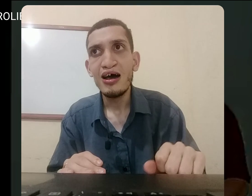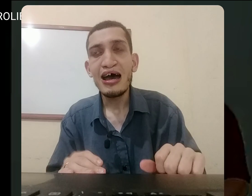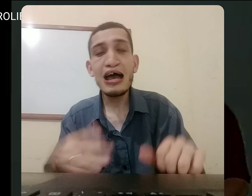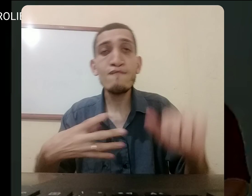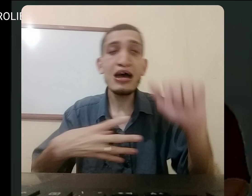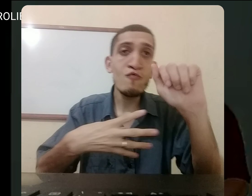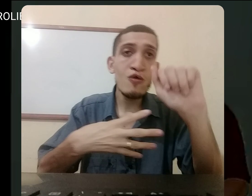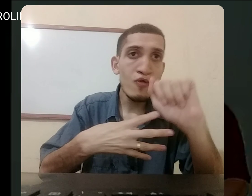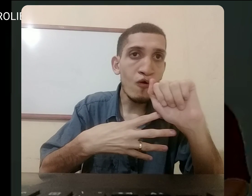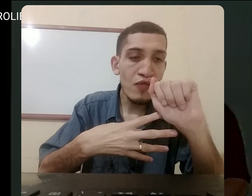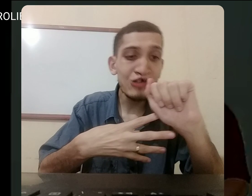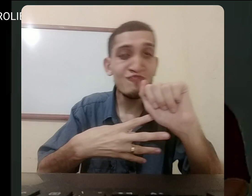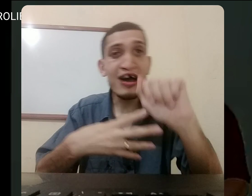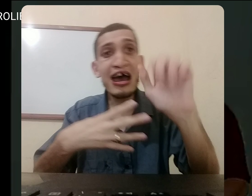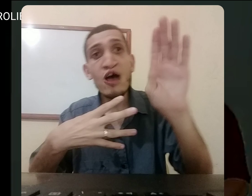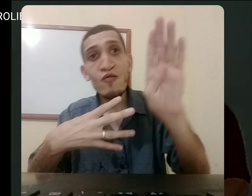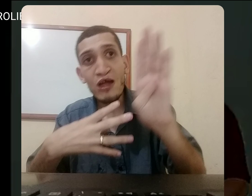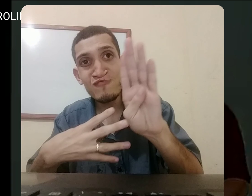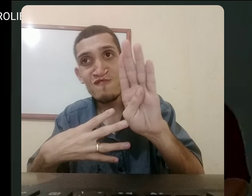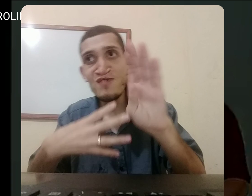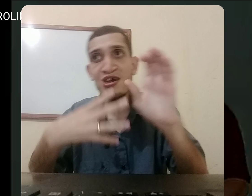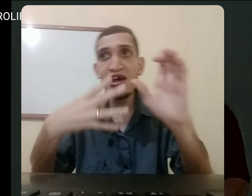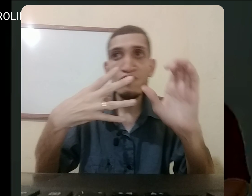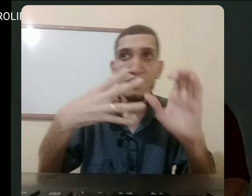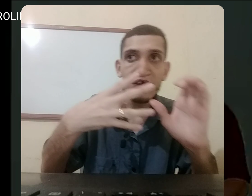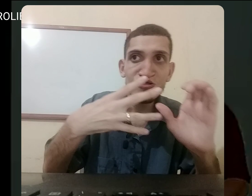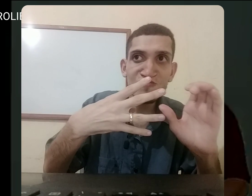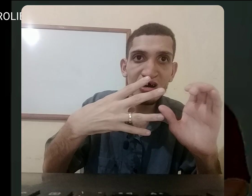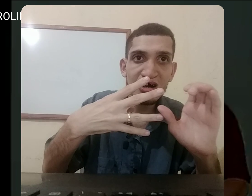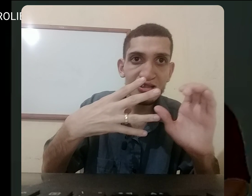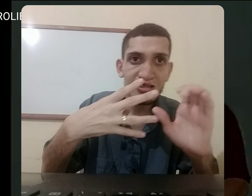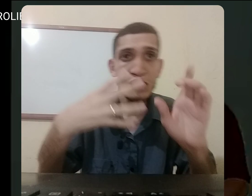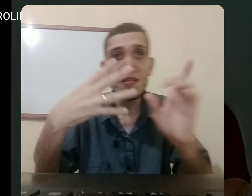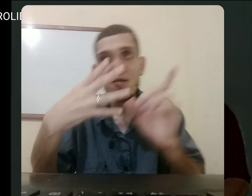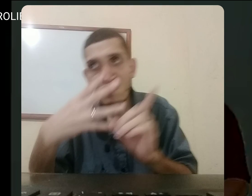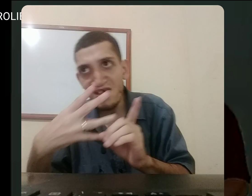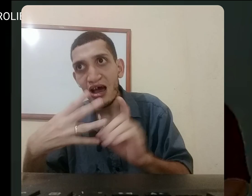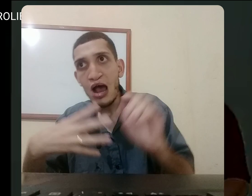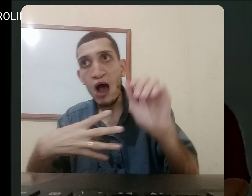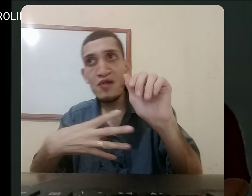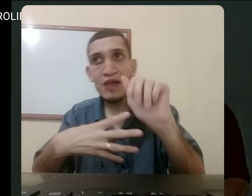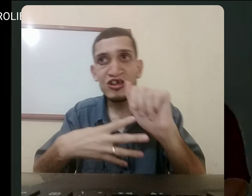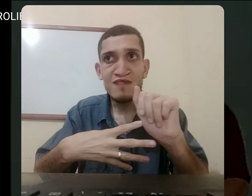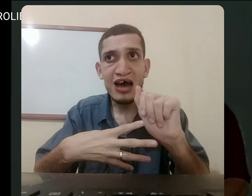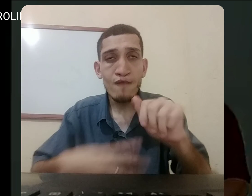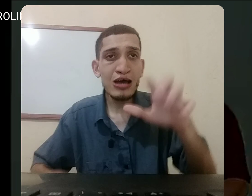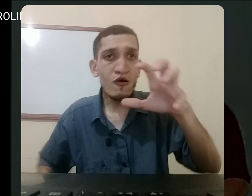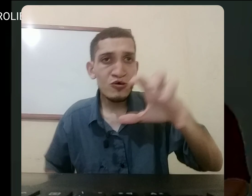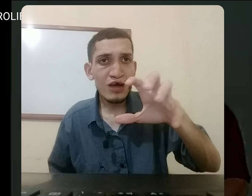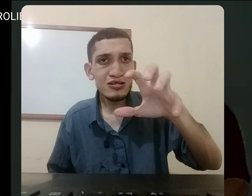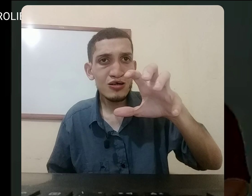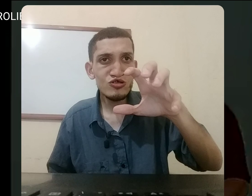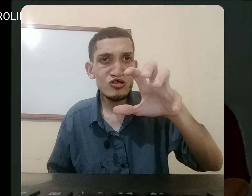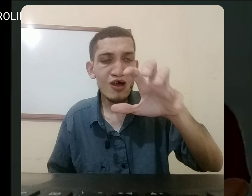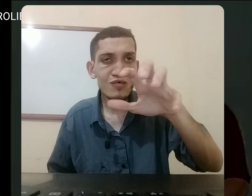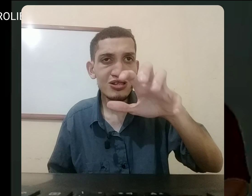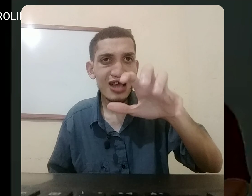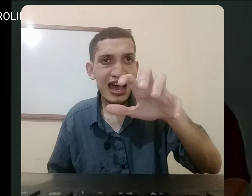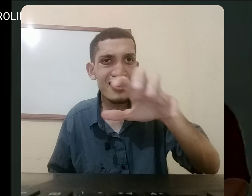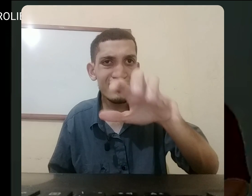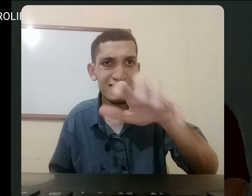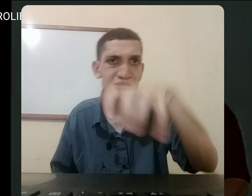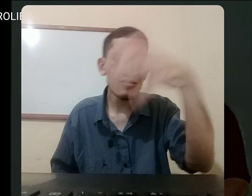ela faz alternativa A, alternativa B, alternativa C e alternativa D. Alternativa A, faz configuração de